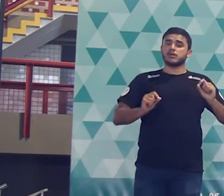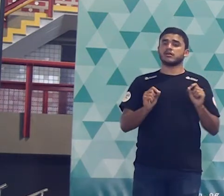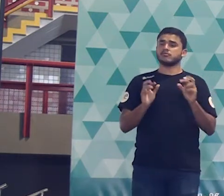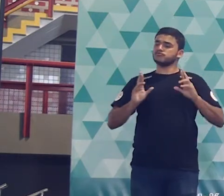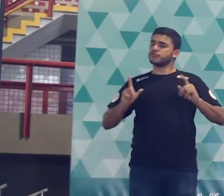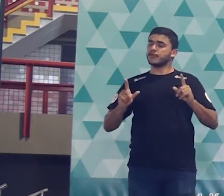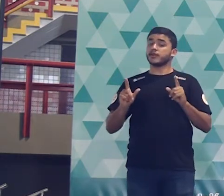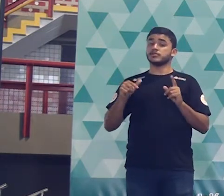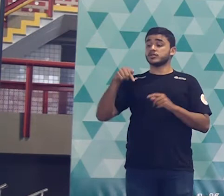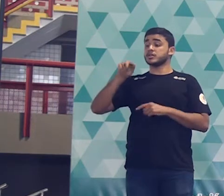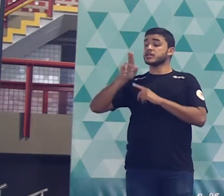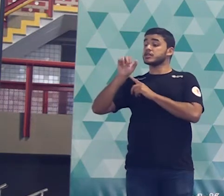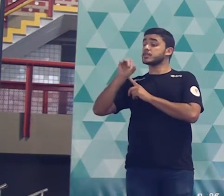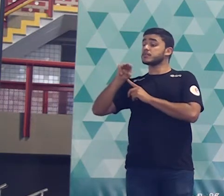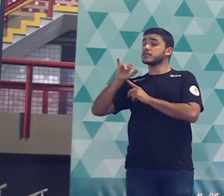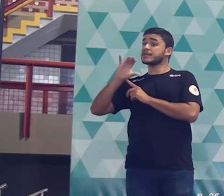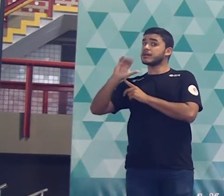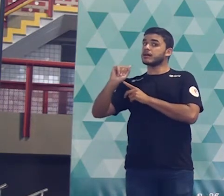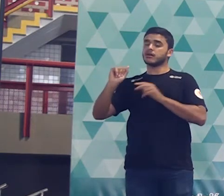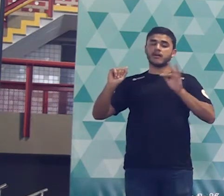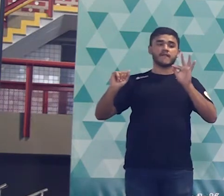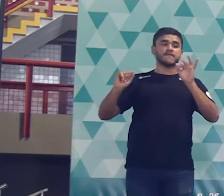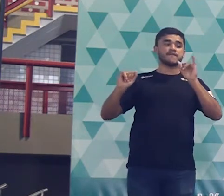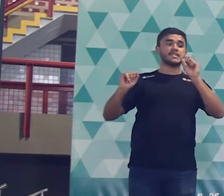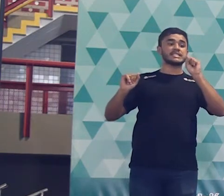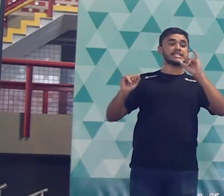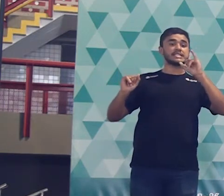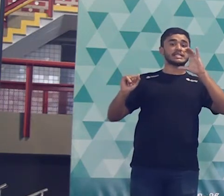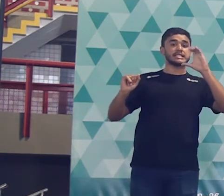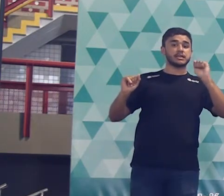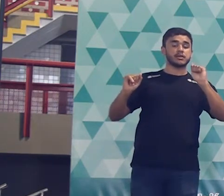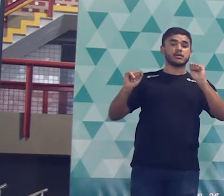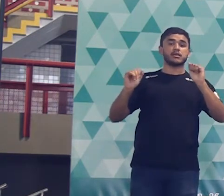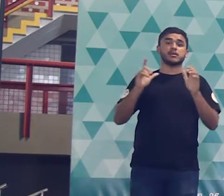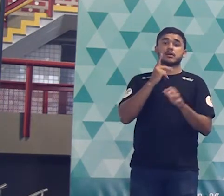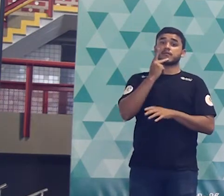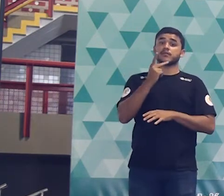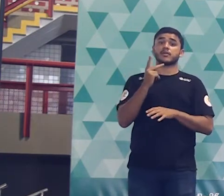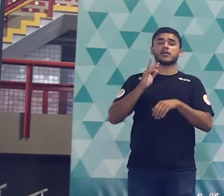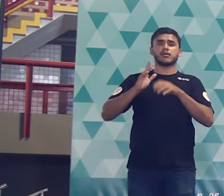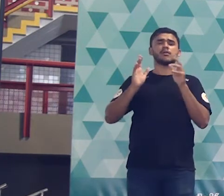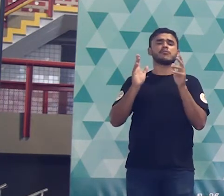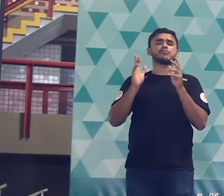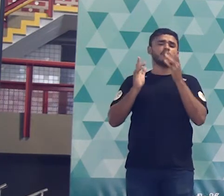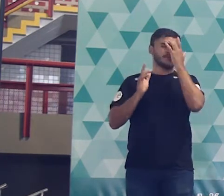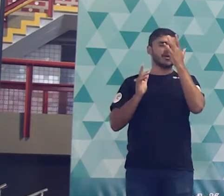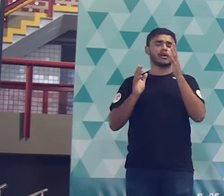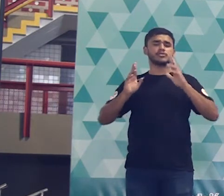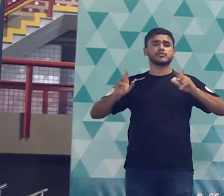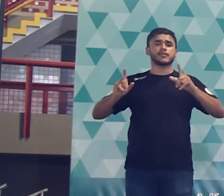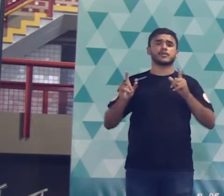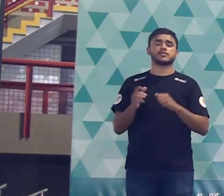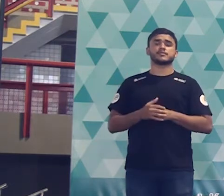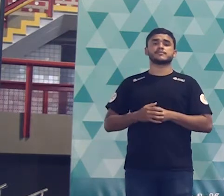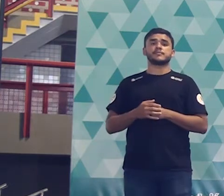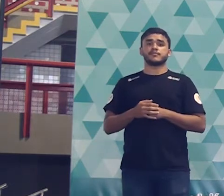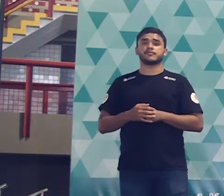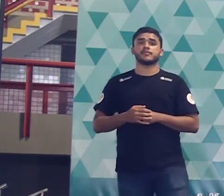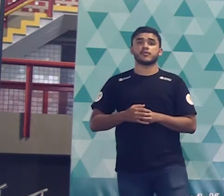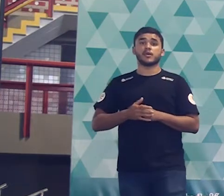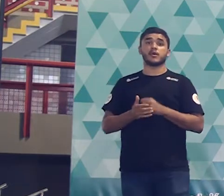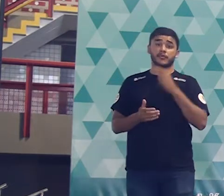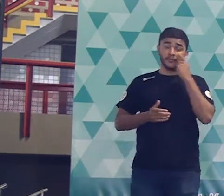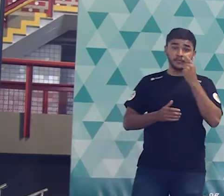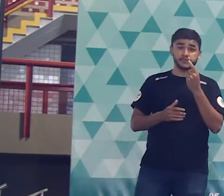da transformação química para a transformação física? É uma transformação fácil, é um negócio fácil da gente diferenciar. Como é que a gente